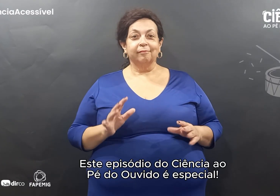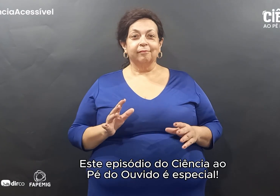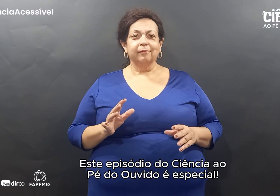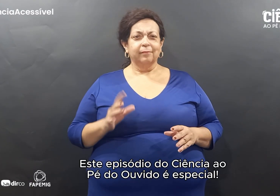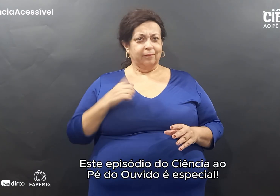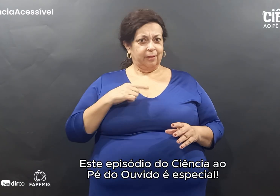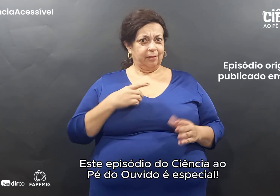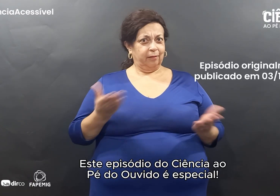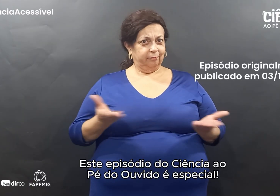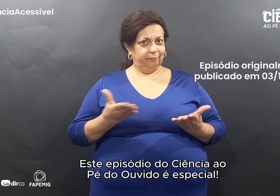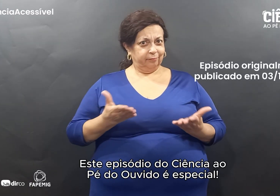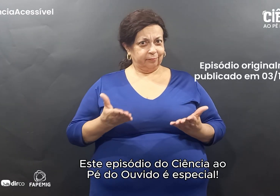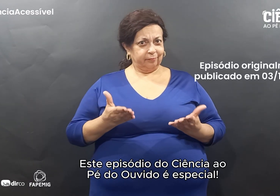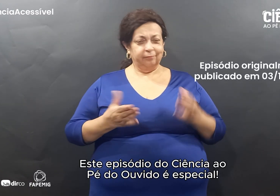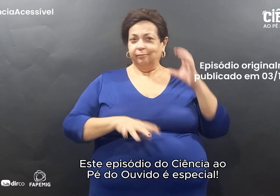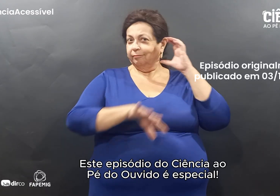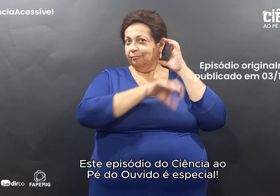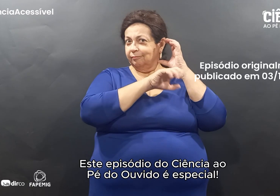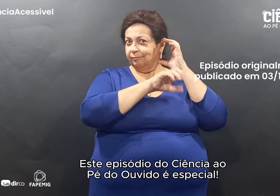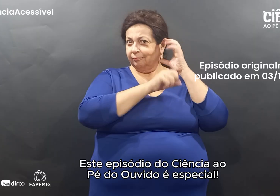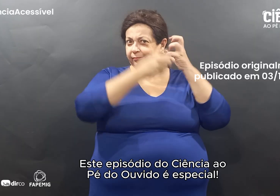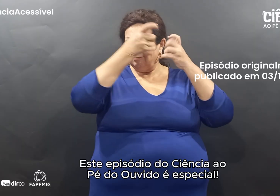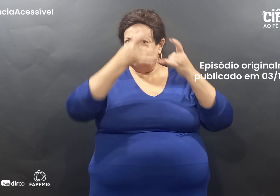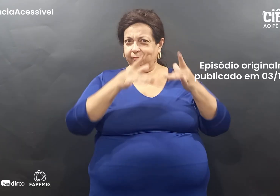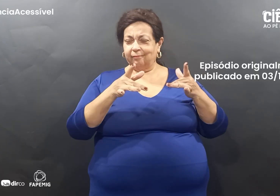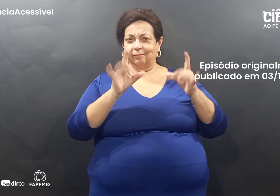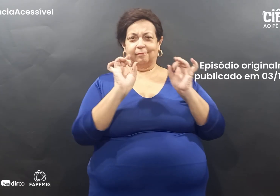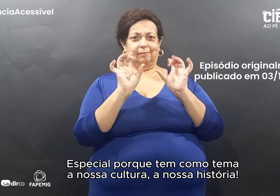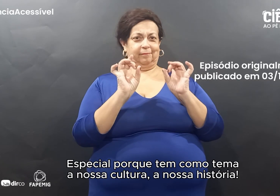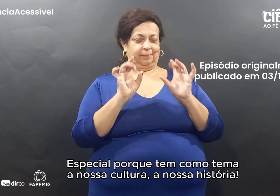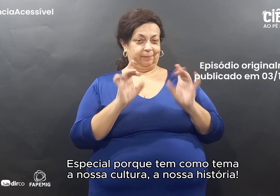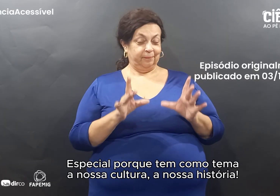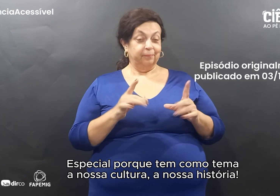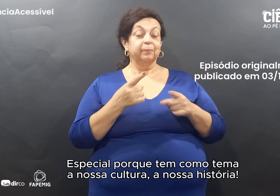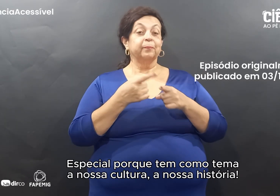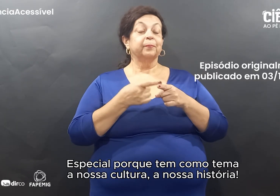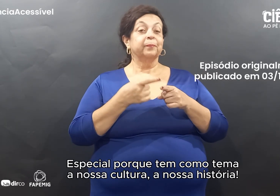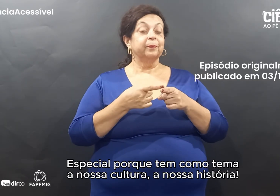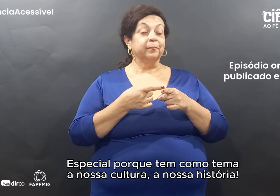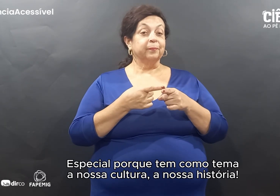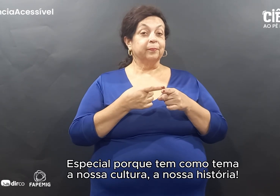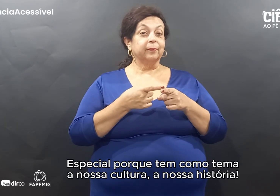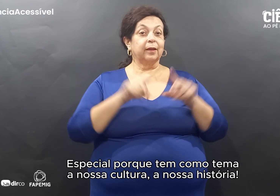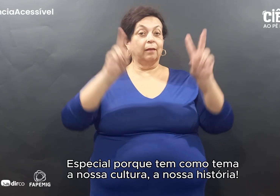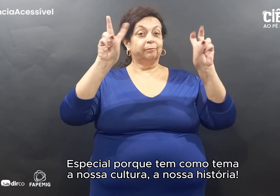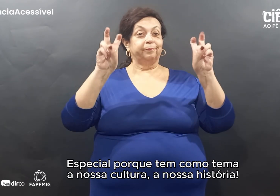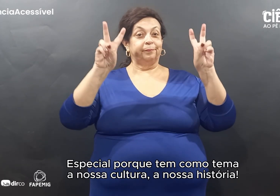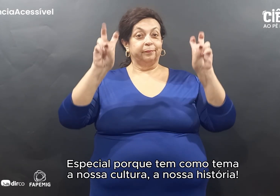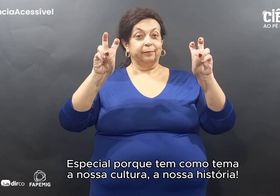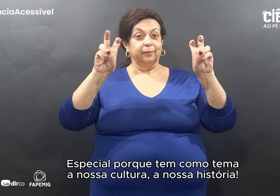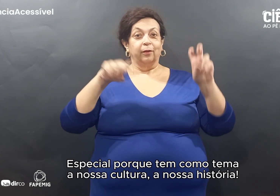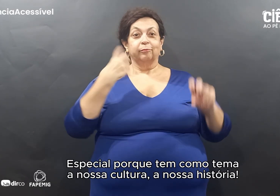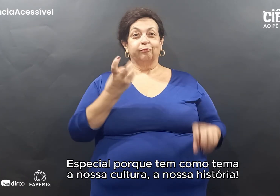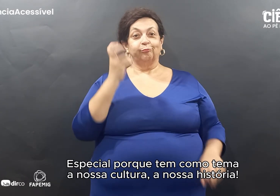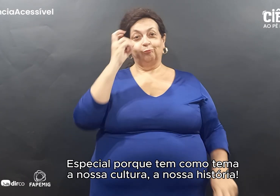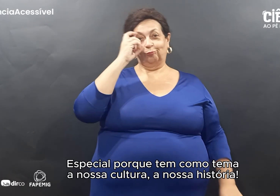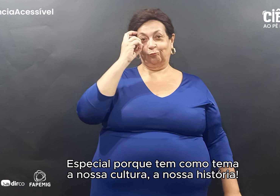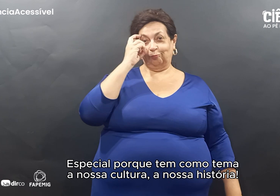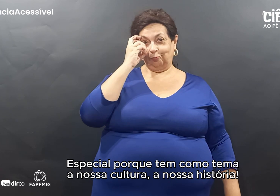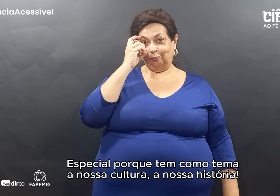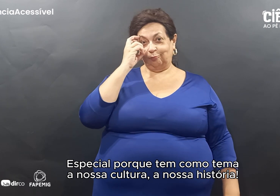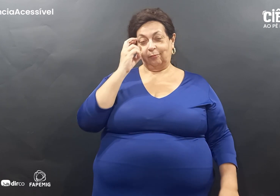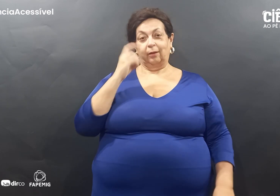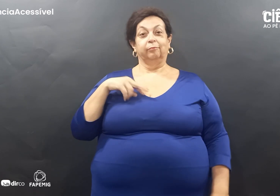Este episódio do Ciência ao Pé do Ouvido é especial. É especial porque tem como tema a nossa cultura, a